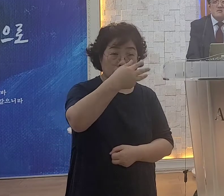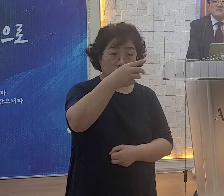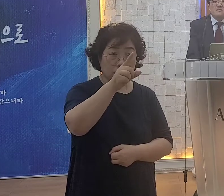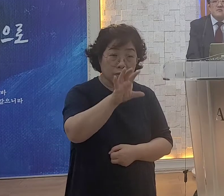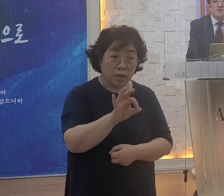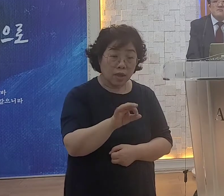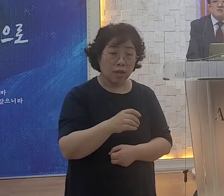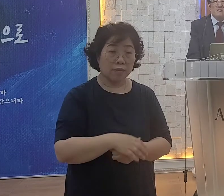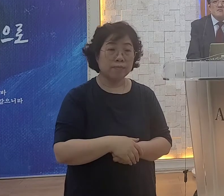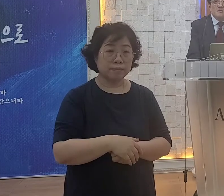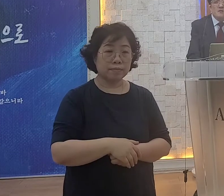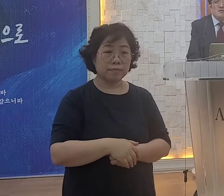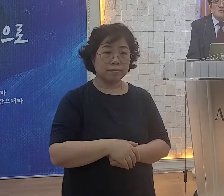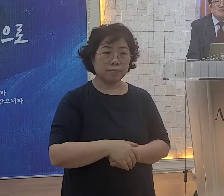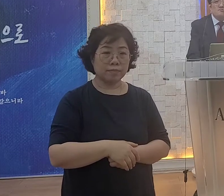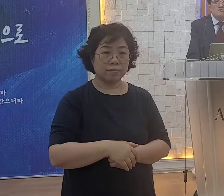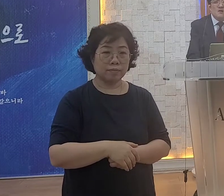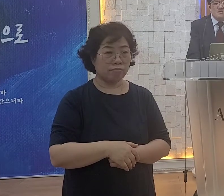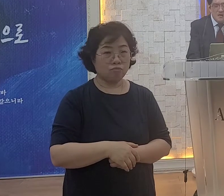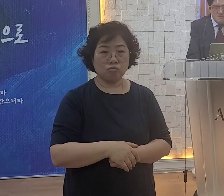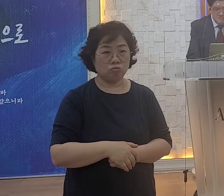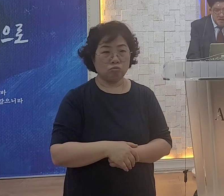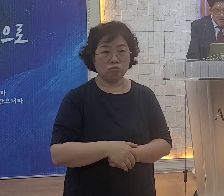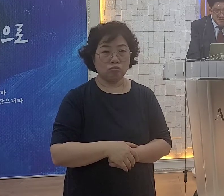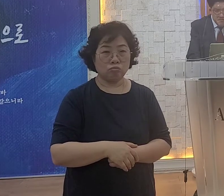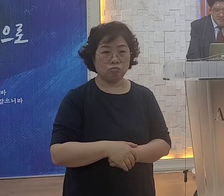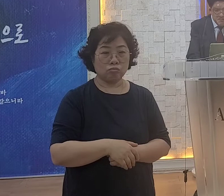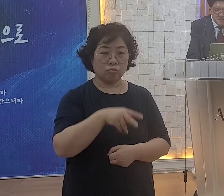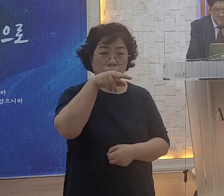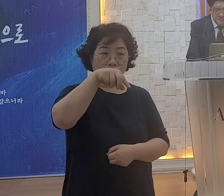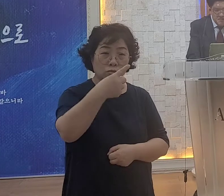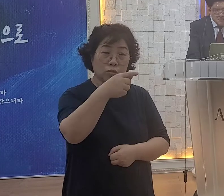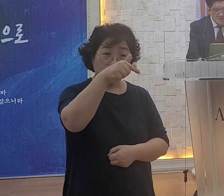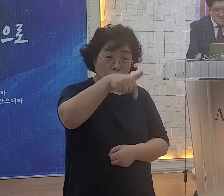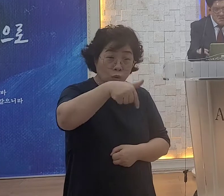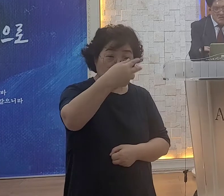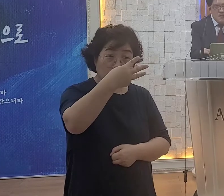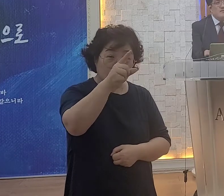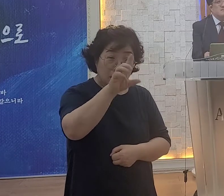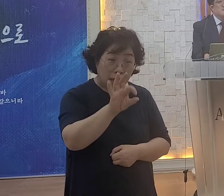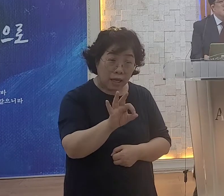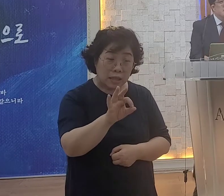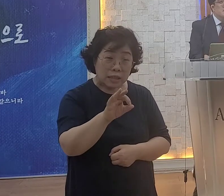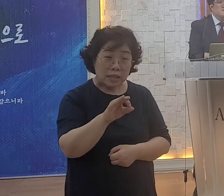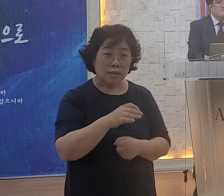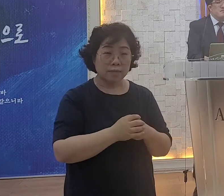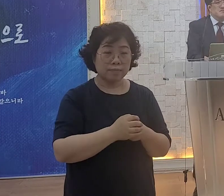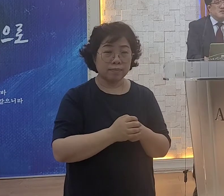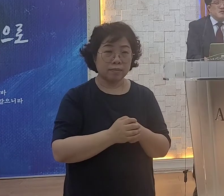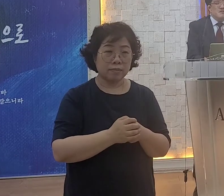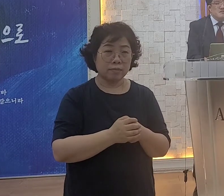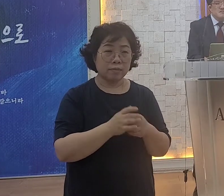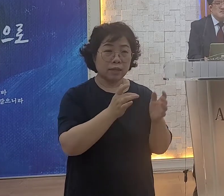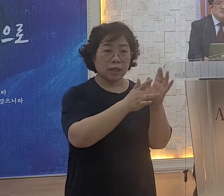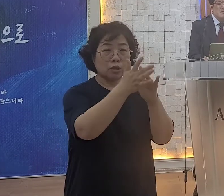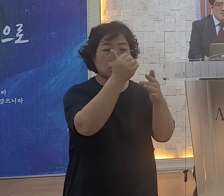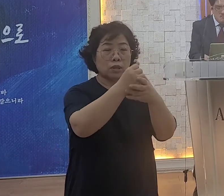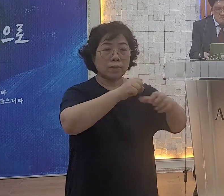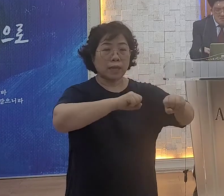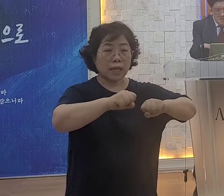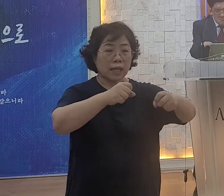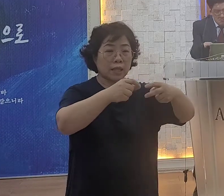적어놨습니다. 24절에 보면 이 속량이라는 말씀이 나옵니다. 예수님께서 하신 첫 번째